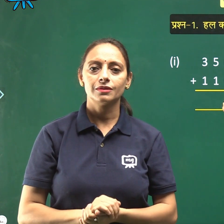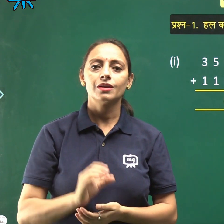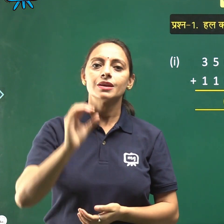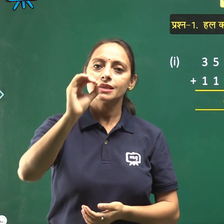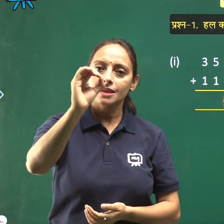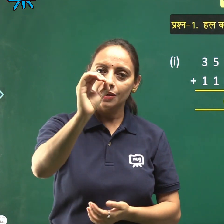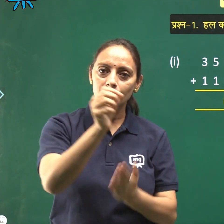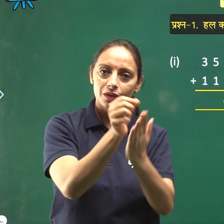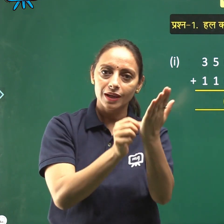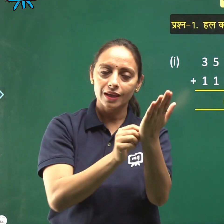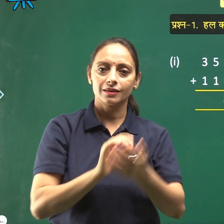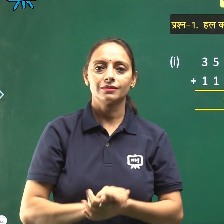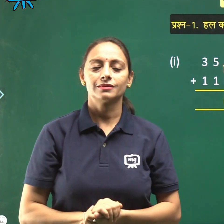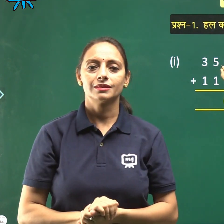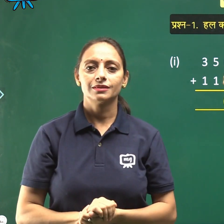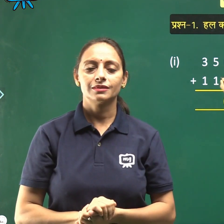0 प्लस 0 0,